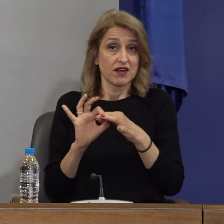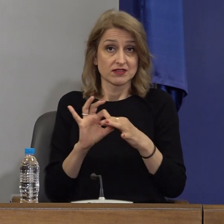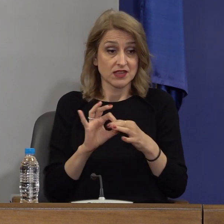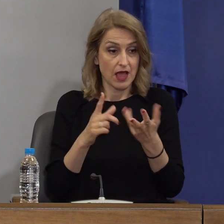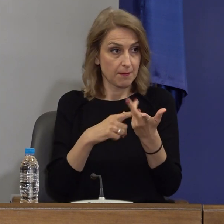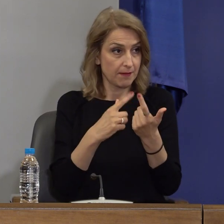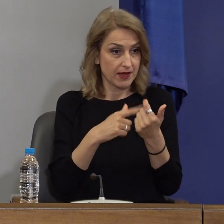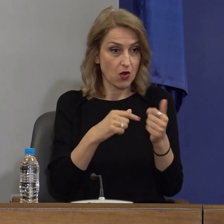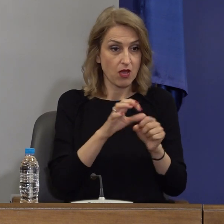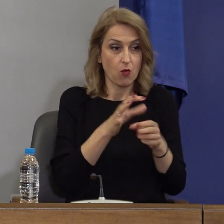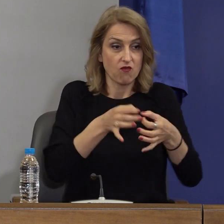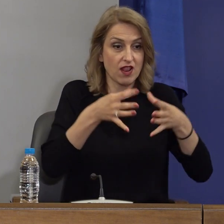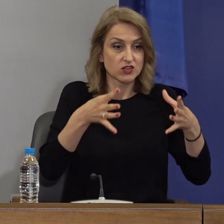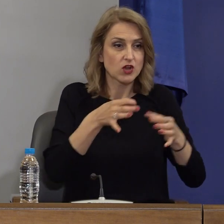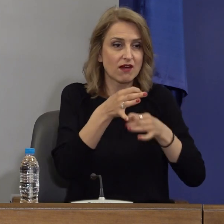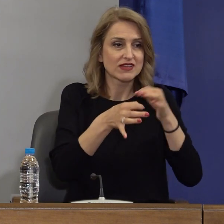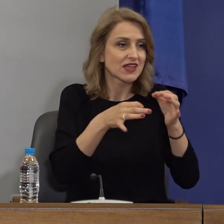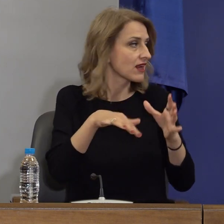на коронавируса